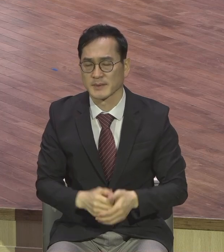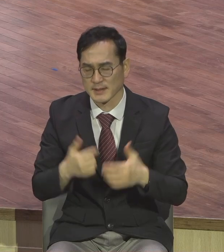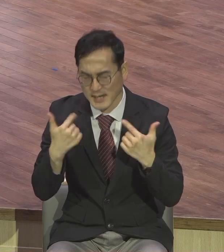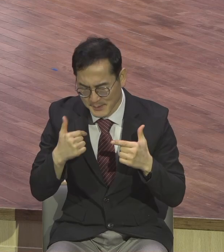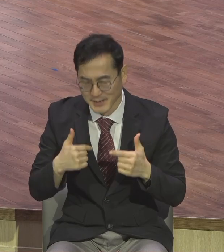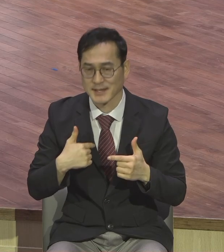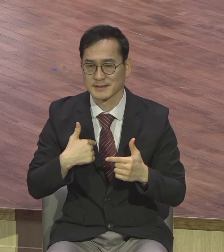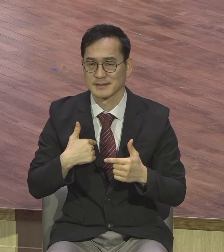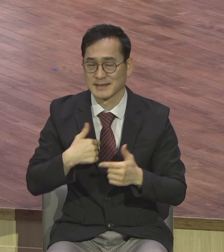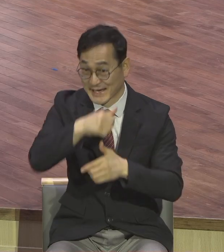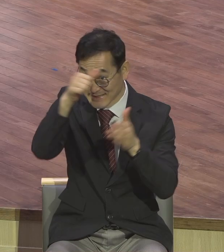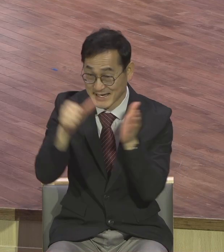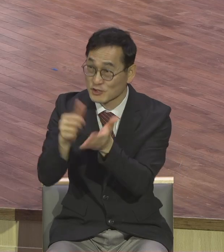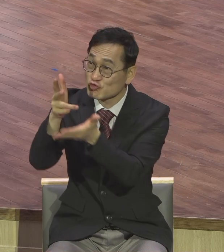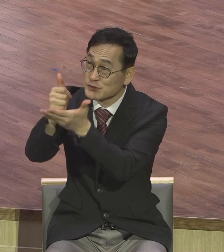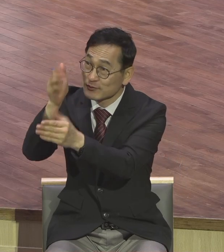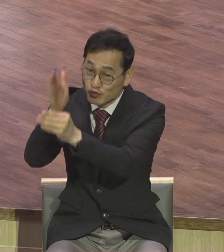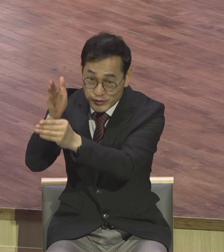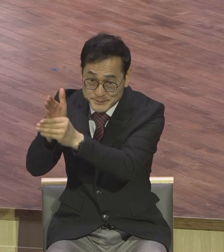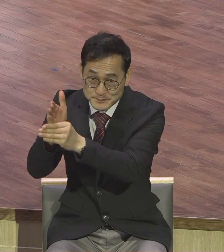설계하고 디자인하는